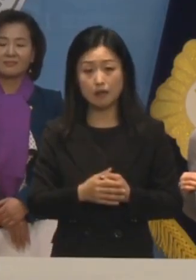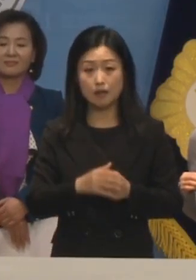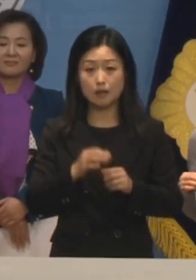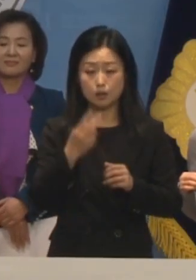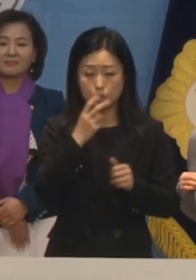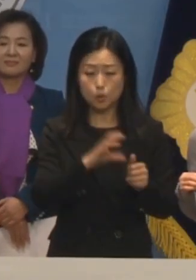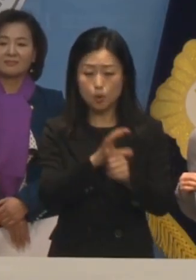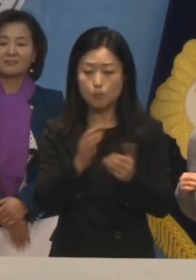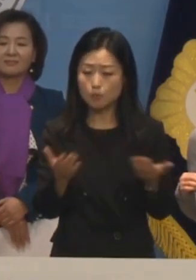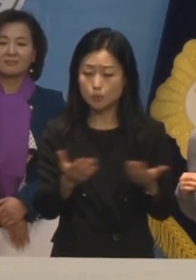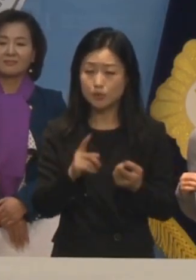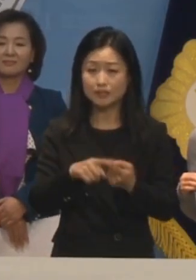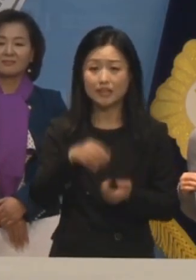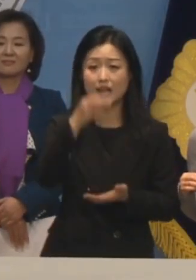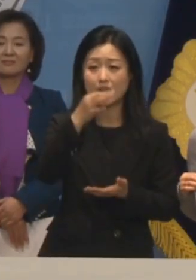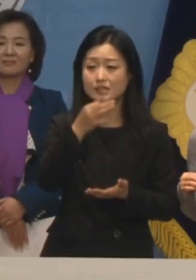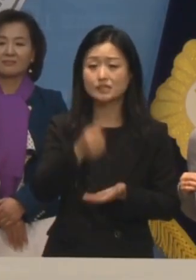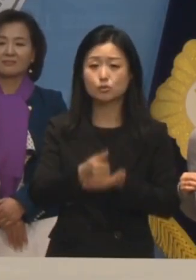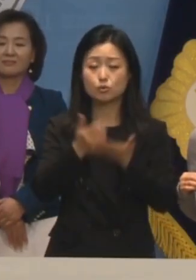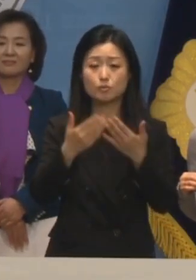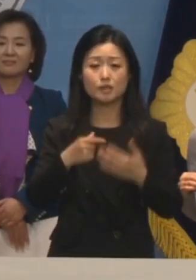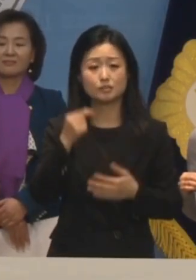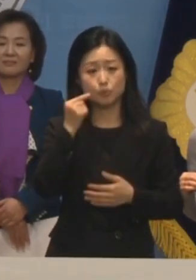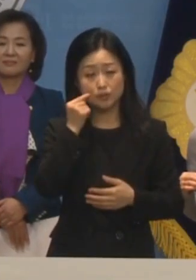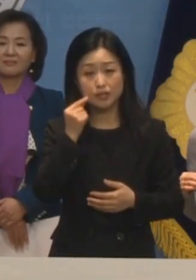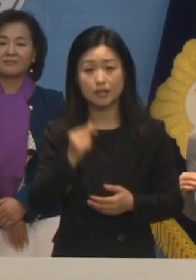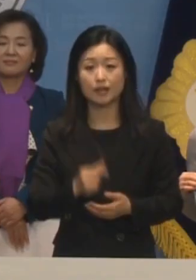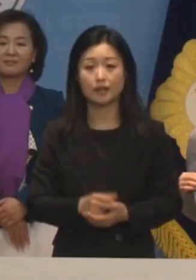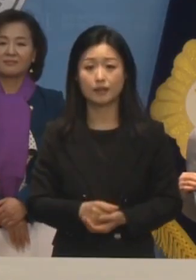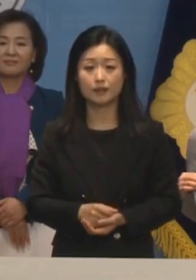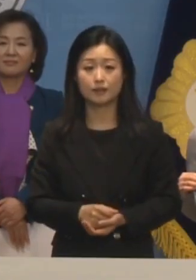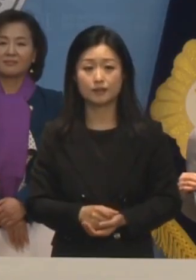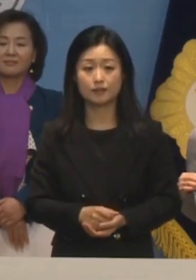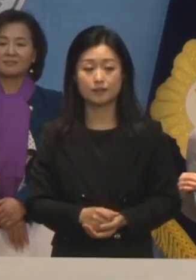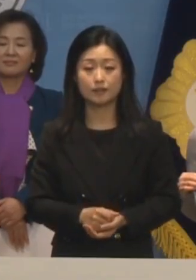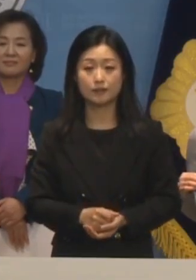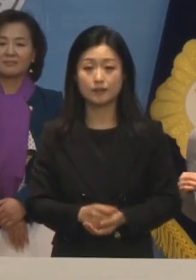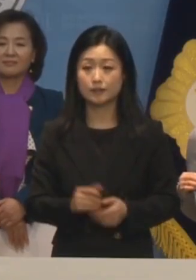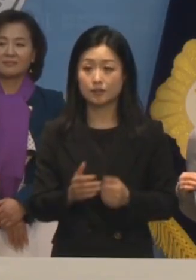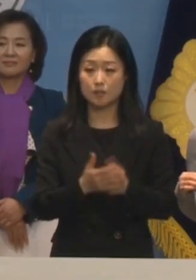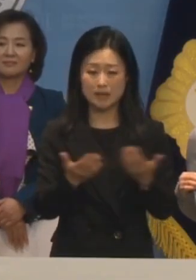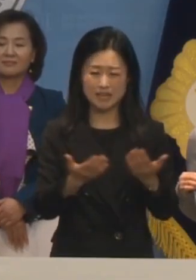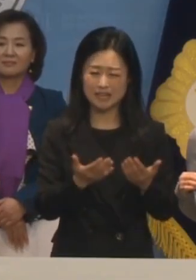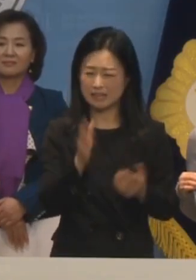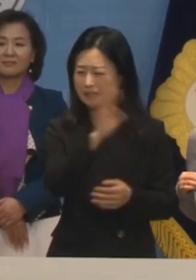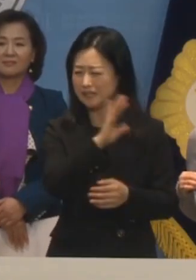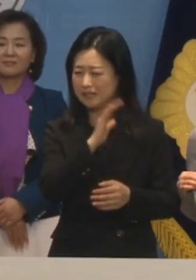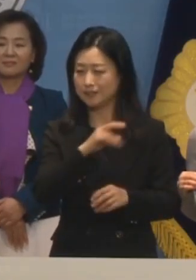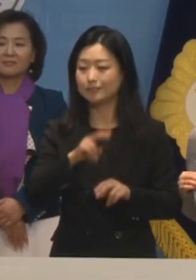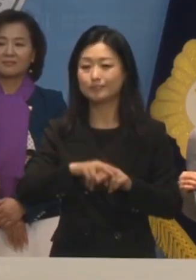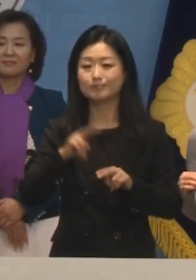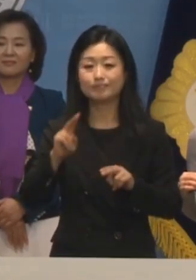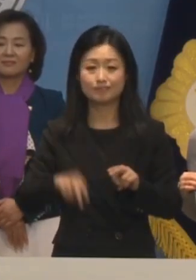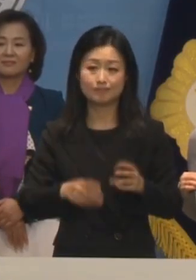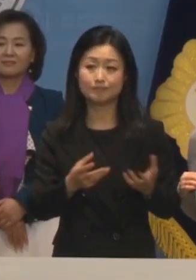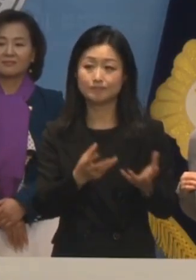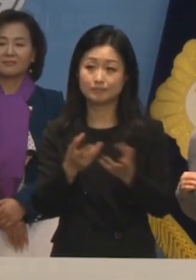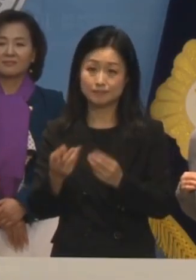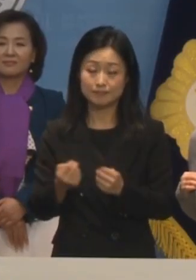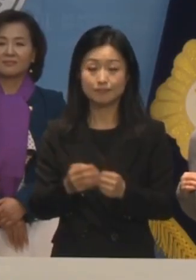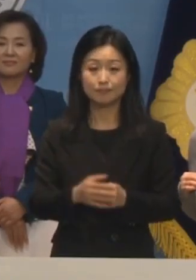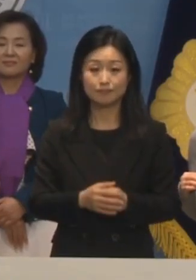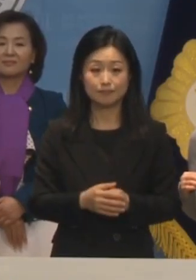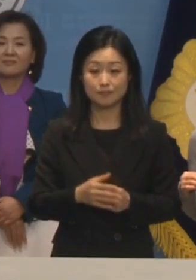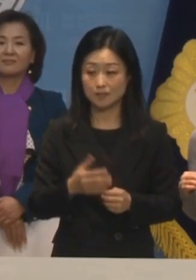노동에 대한 가치조차 존중받지 못하고 있다 보니 일터를 떠나고 있습니다. 돌봄